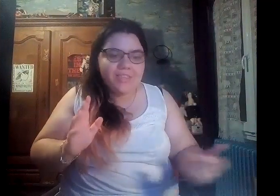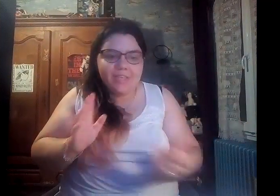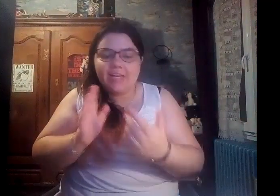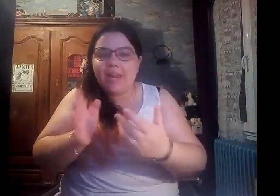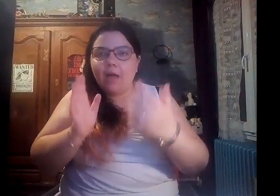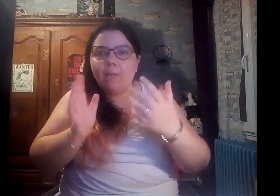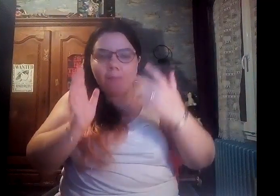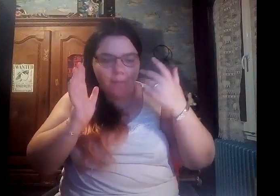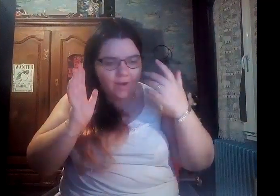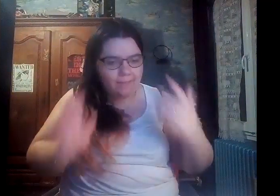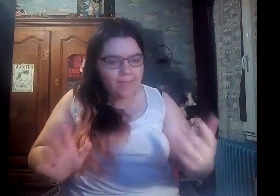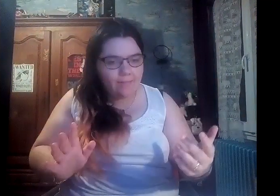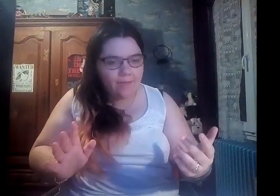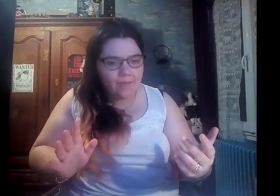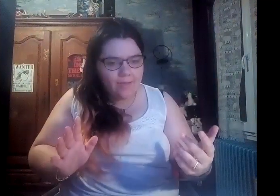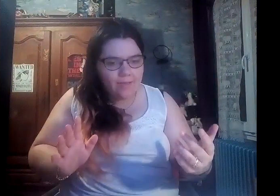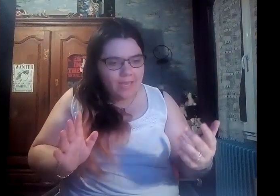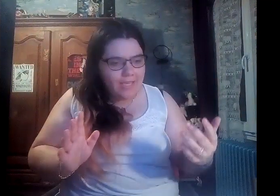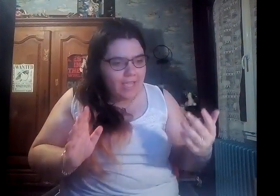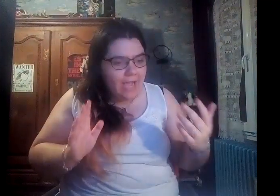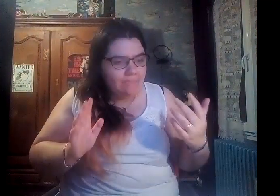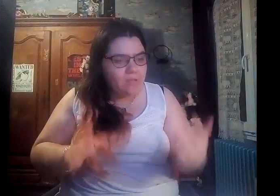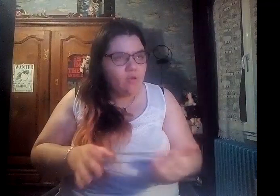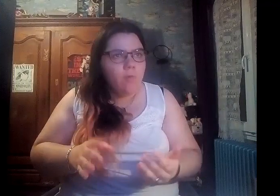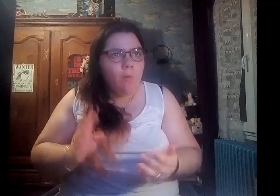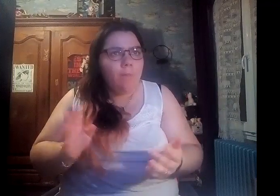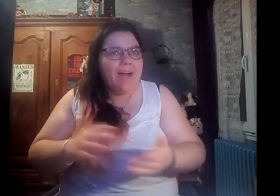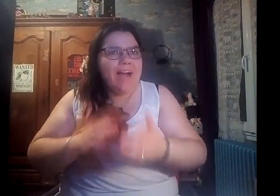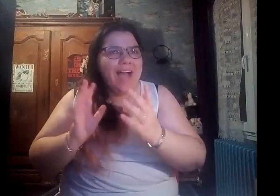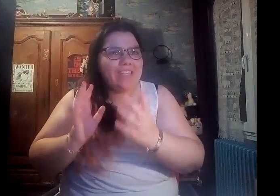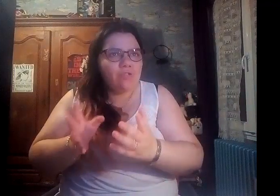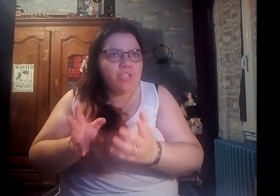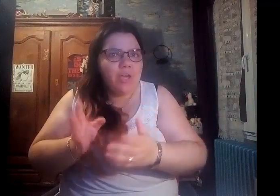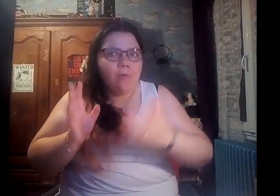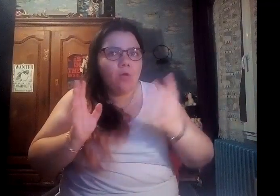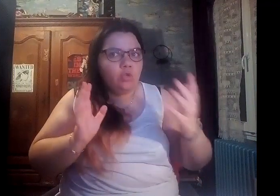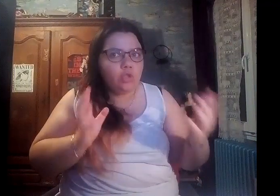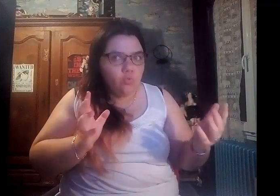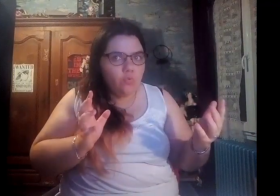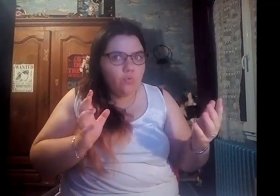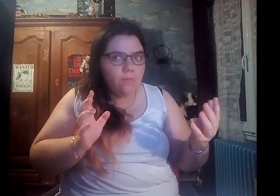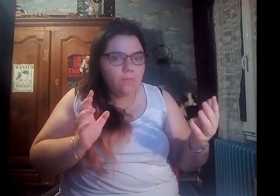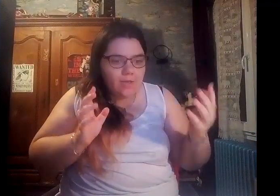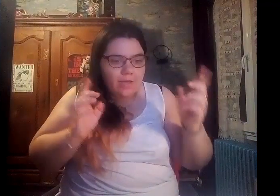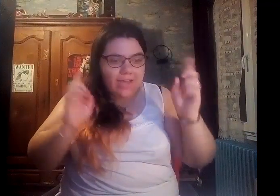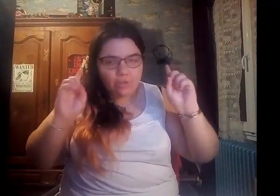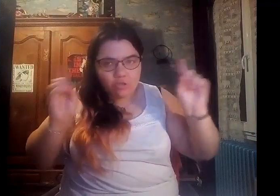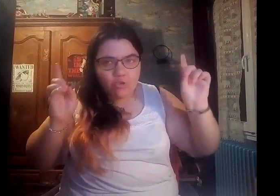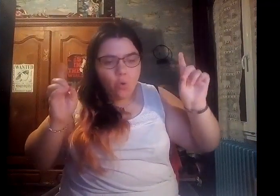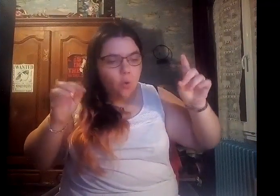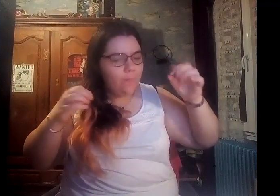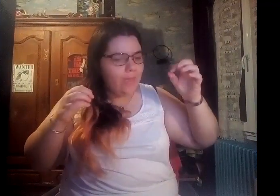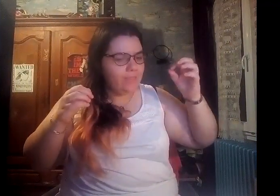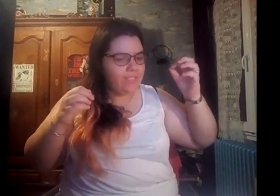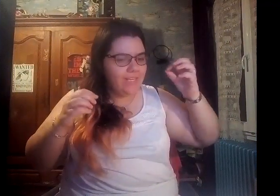n'est clairement pas la même elle n'est absolument pas associable au jeu attention même si